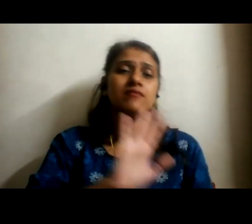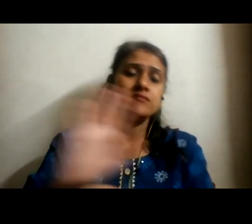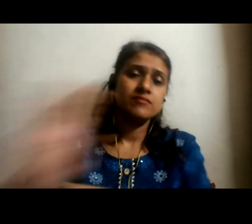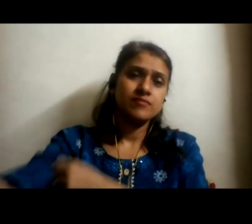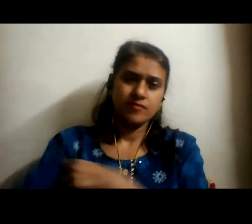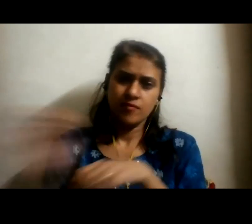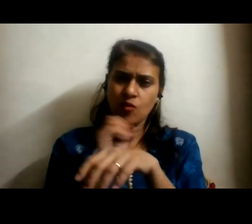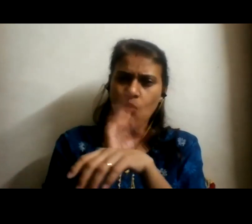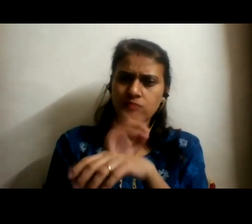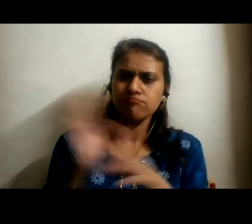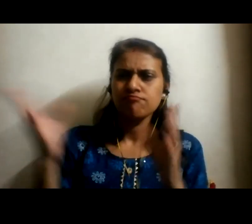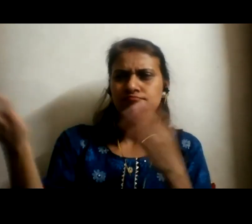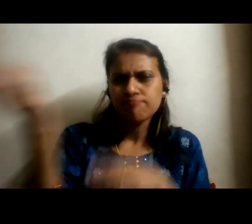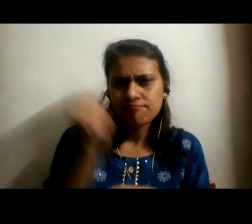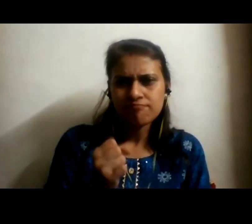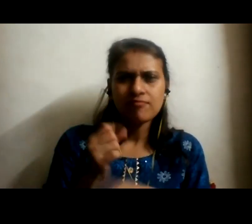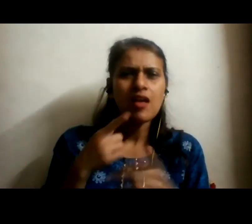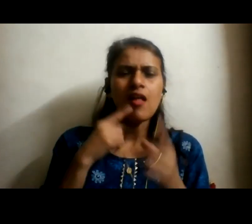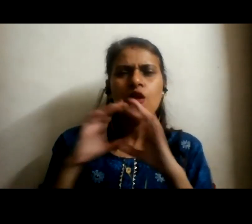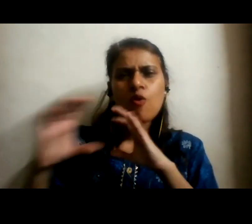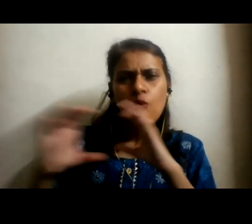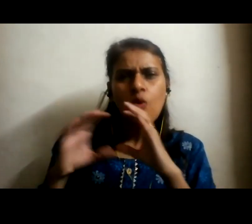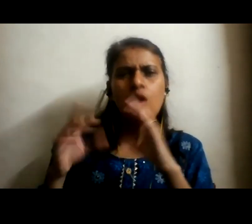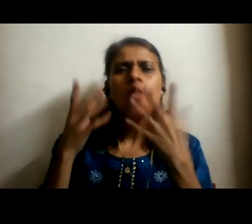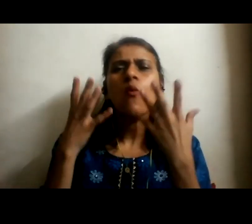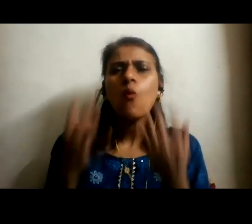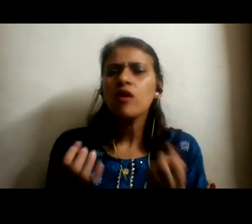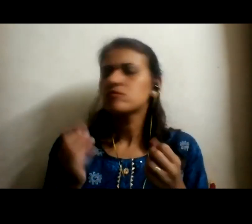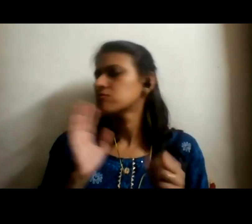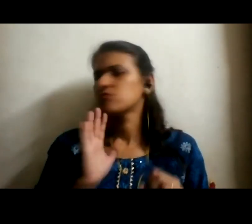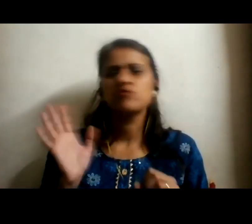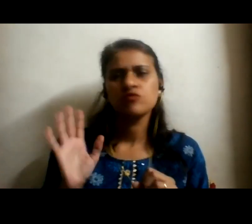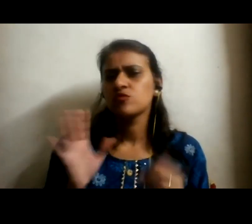भी किया जहाँ पे वो आके हमसे पूछते हैं कि भाई नहीं मैम वो